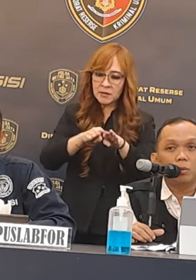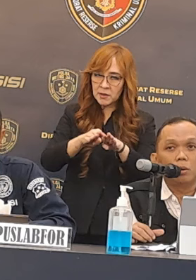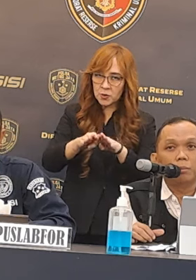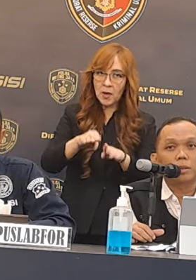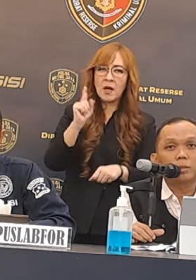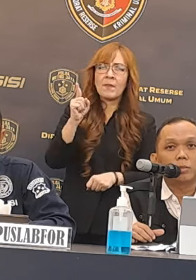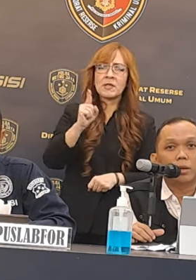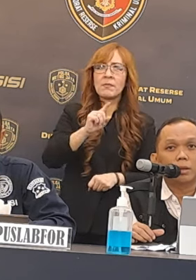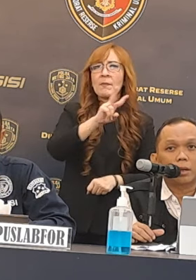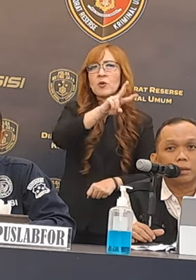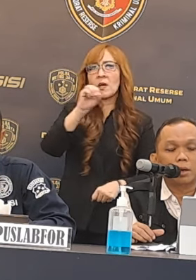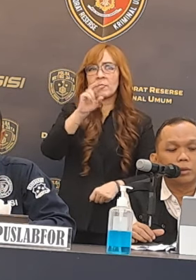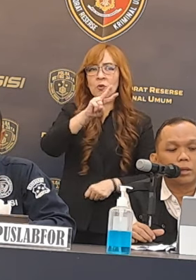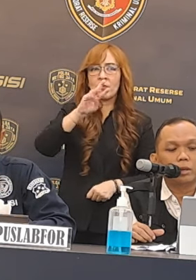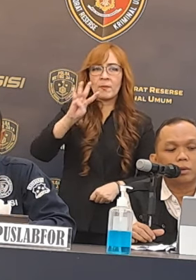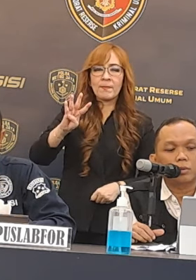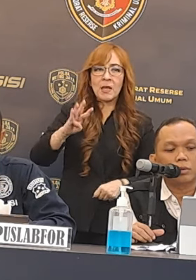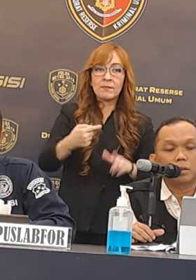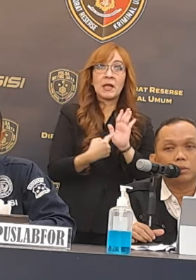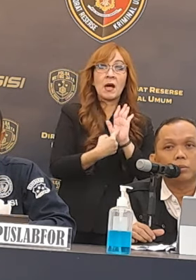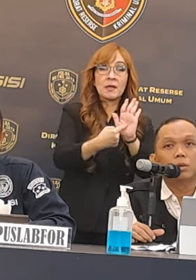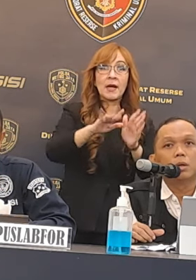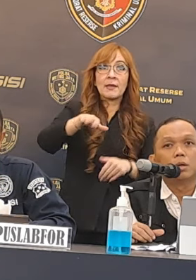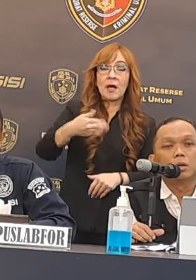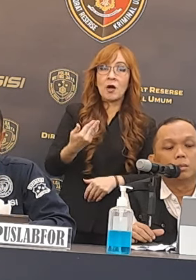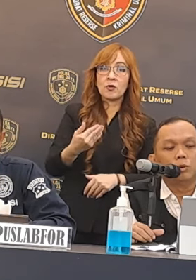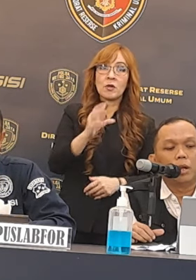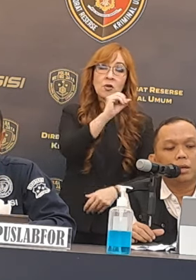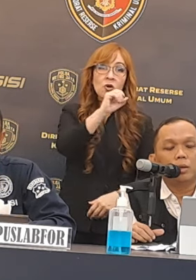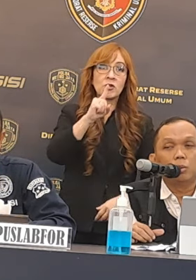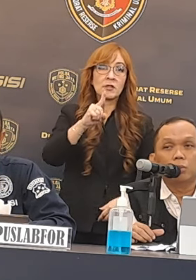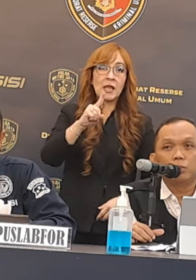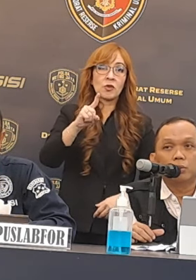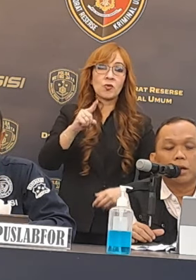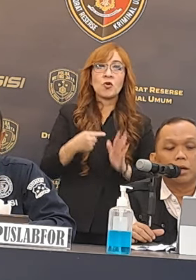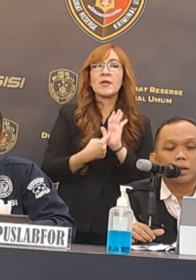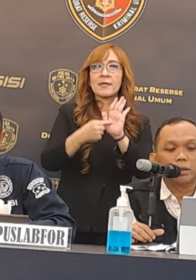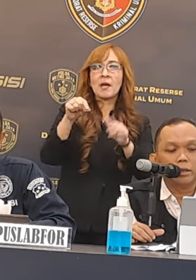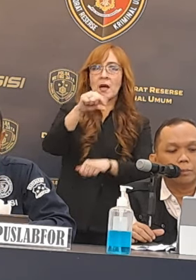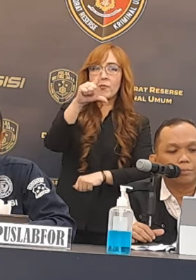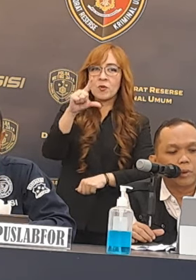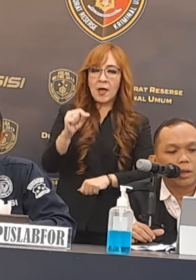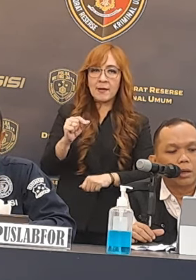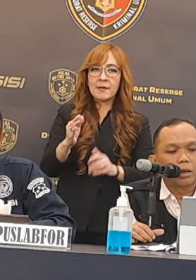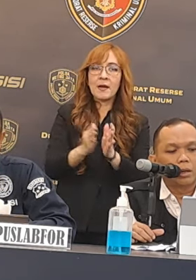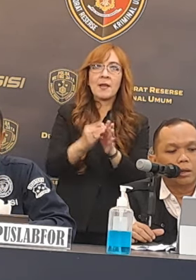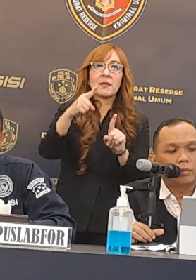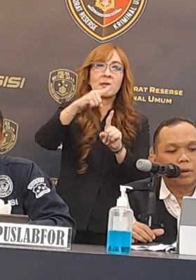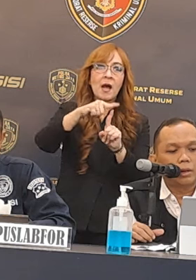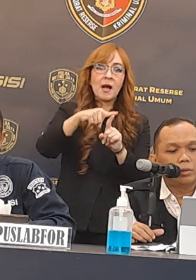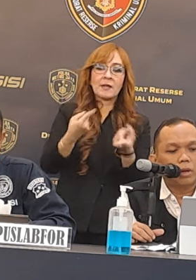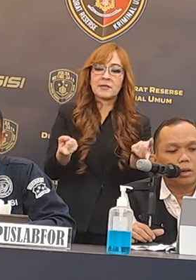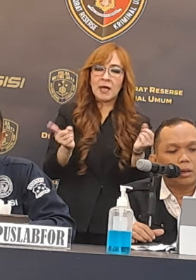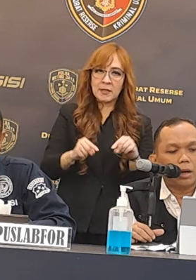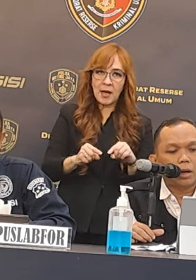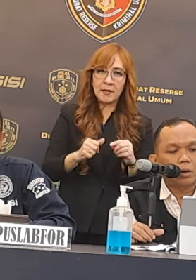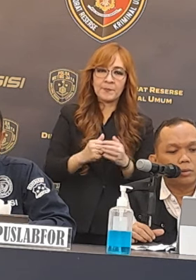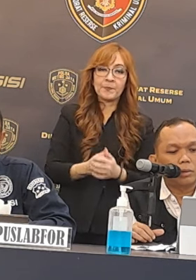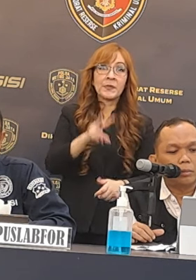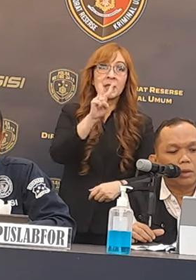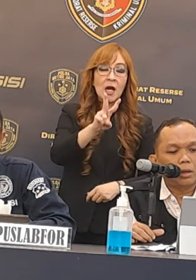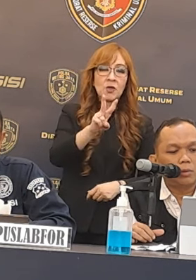memang 2024 itu menandakan tahunnya 01 bulan dan 27 tanggal kejadian. File kedua